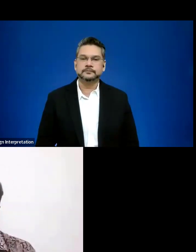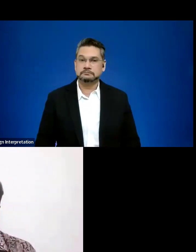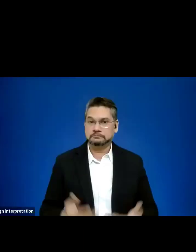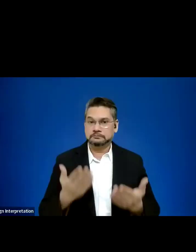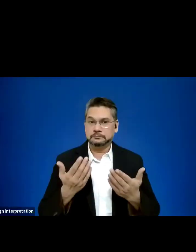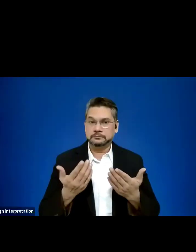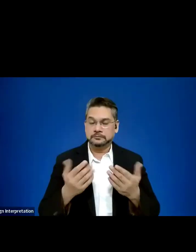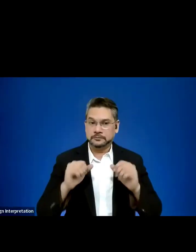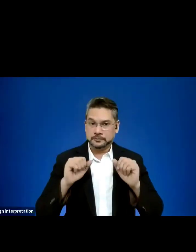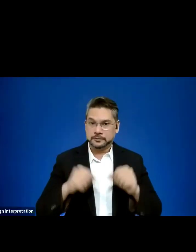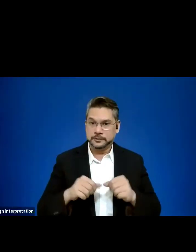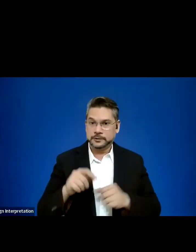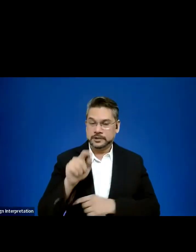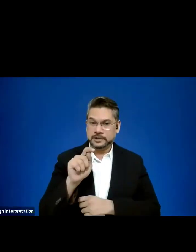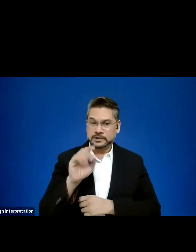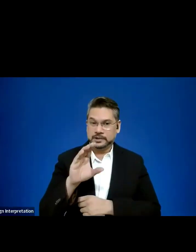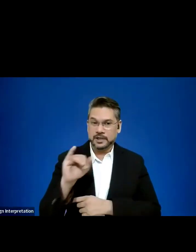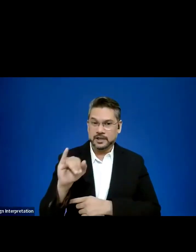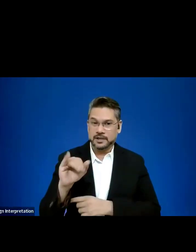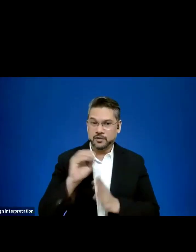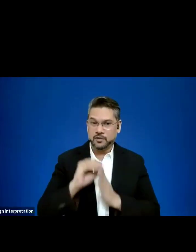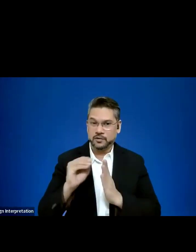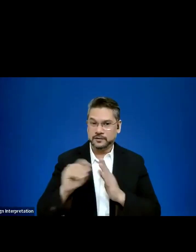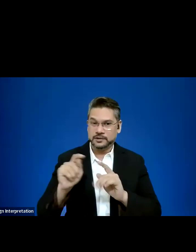谢谢你 Not